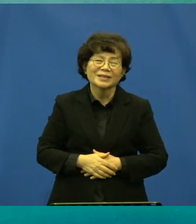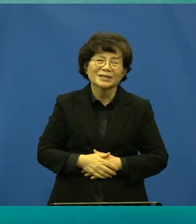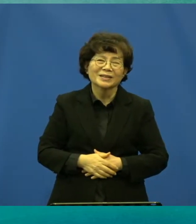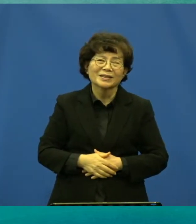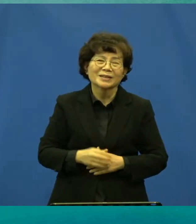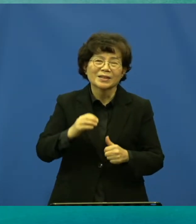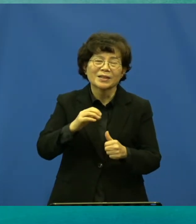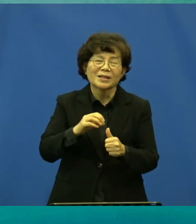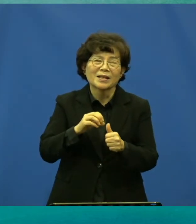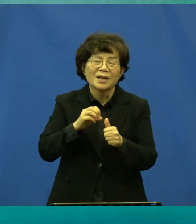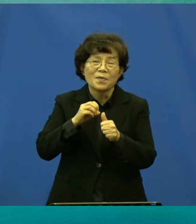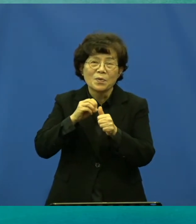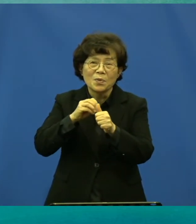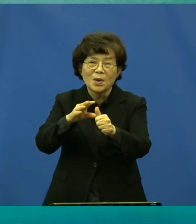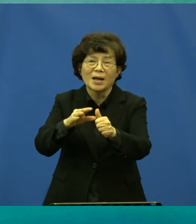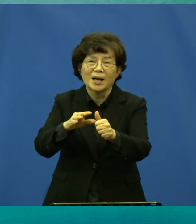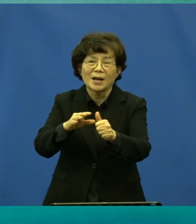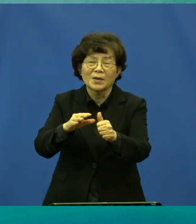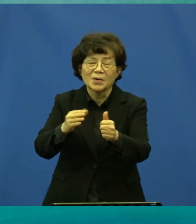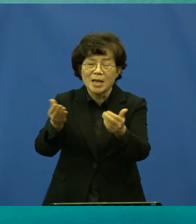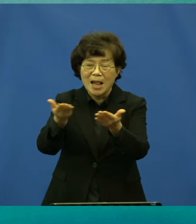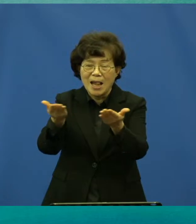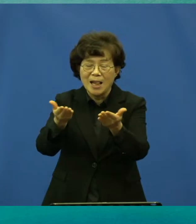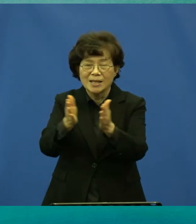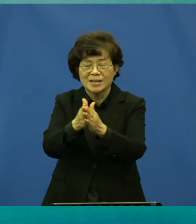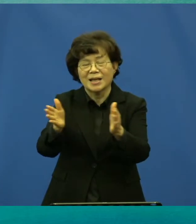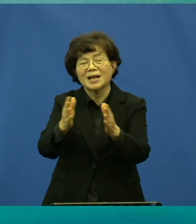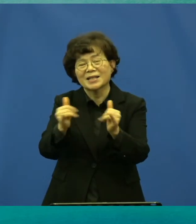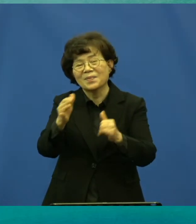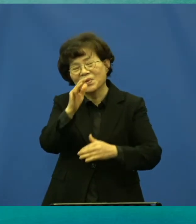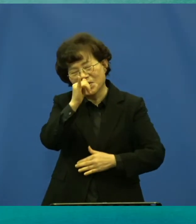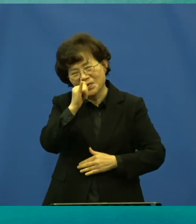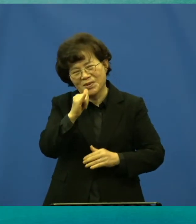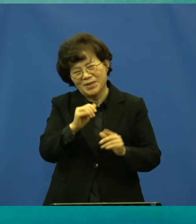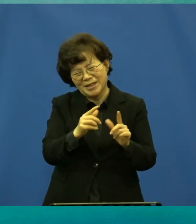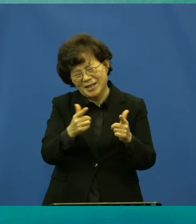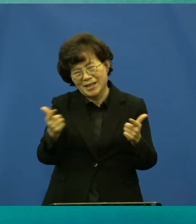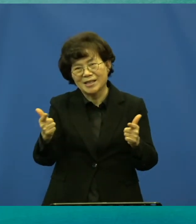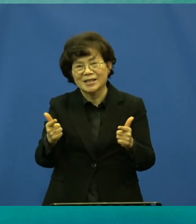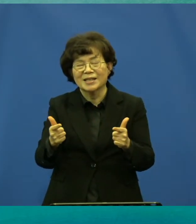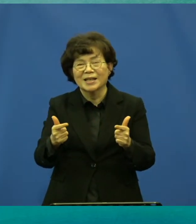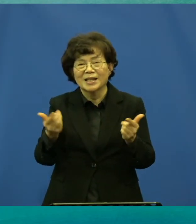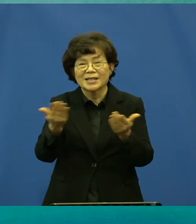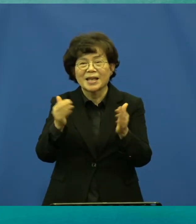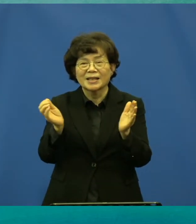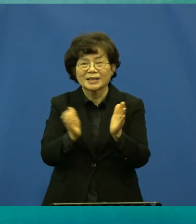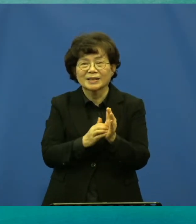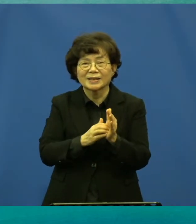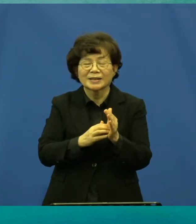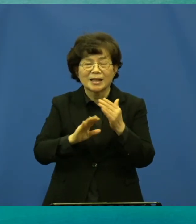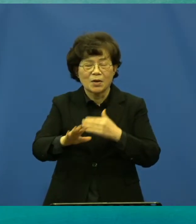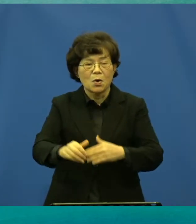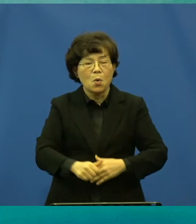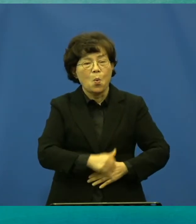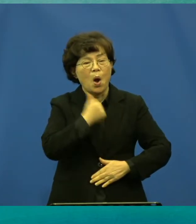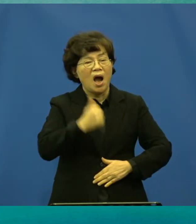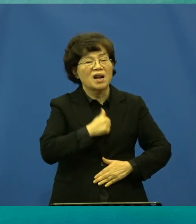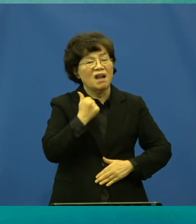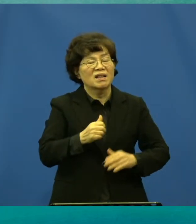나와가지고 지금 막 사역을 시작하는 분도 있고, 사역을 마치고 지금 막 화가 나 있는 사람도